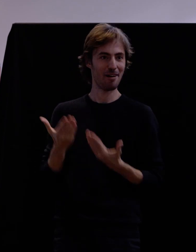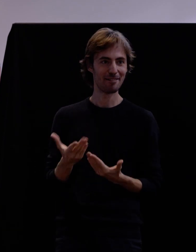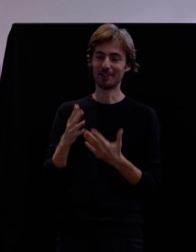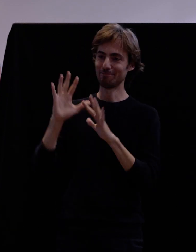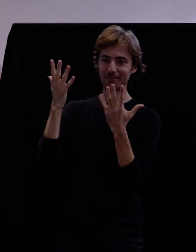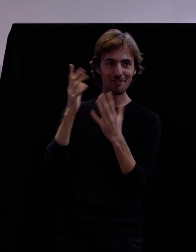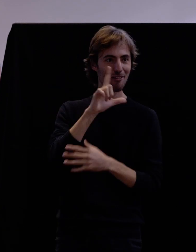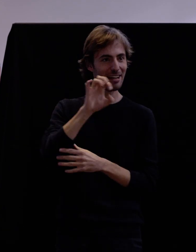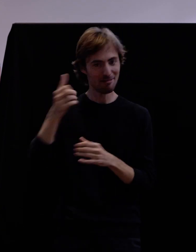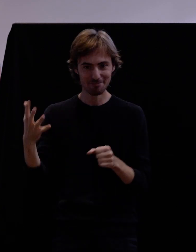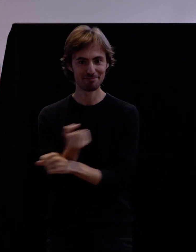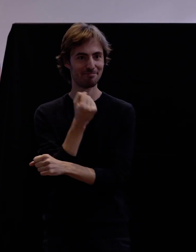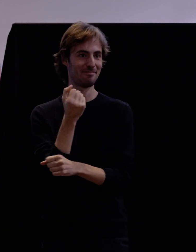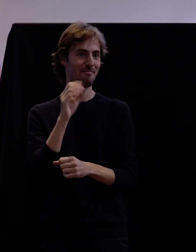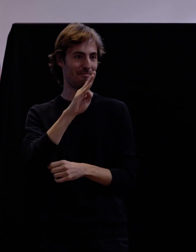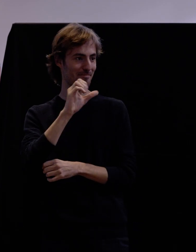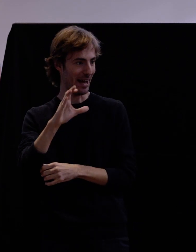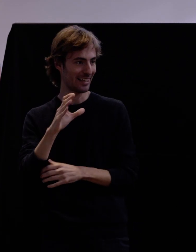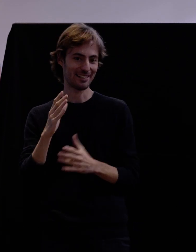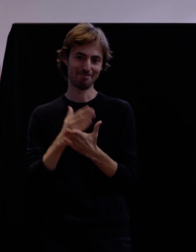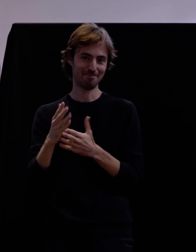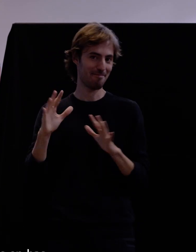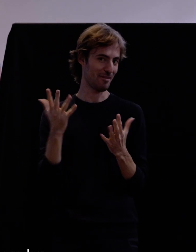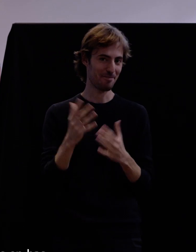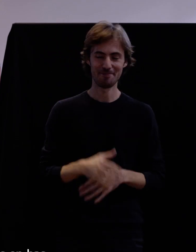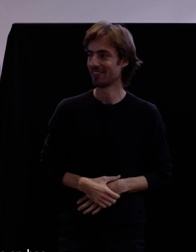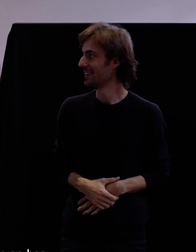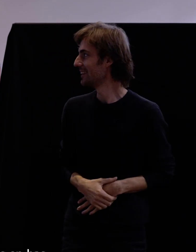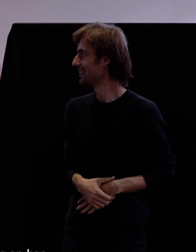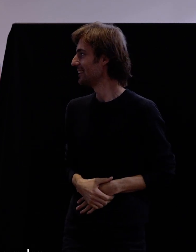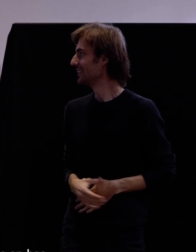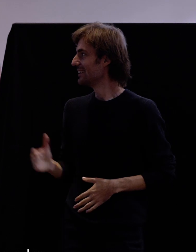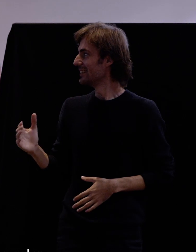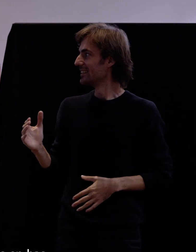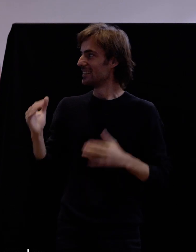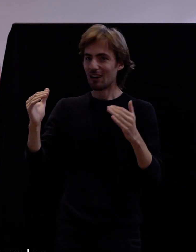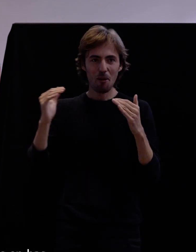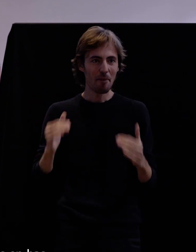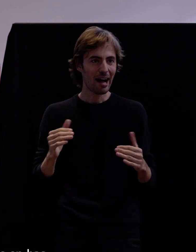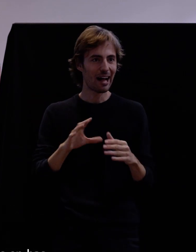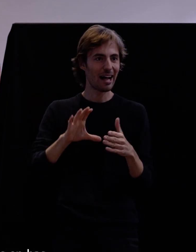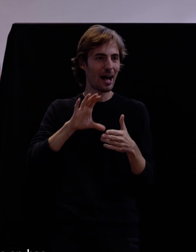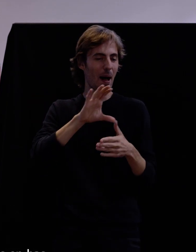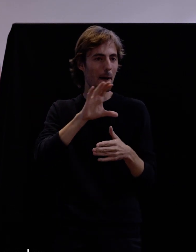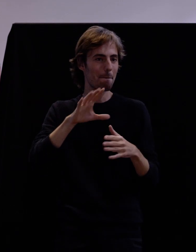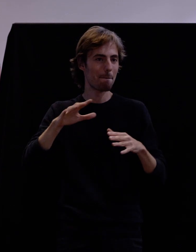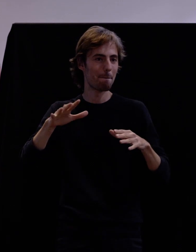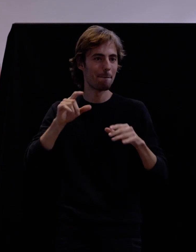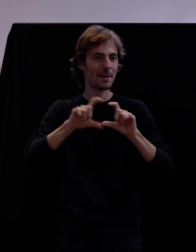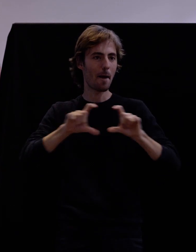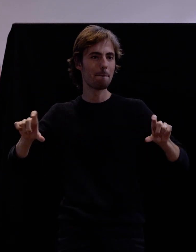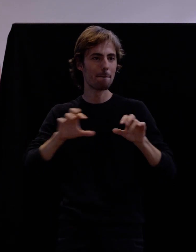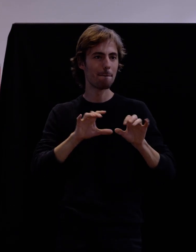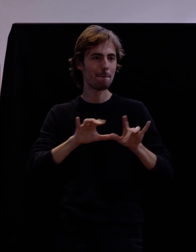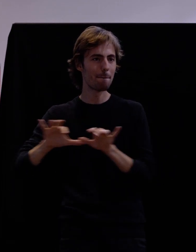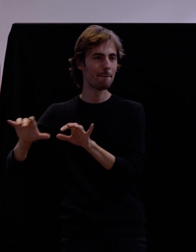et merci pour tout ce chemin aussi. Alors, on ne voit pas en bas parce que le bandeau cache un